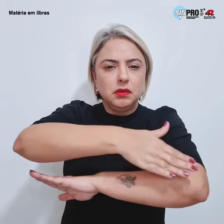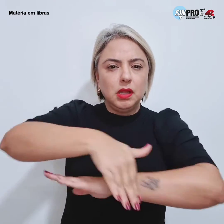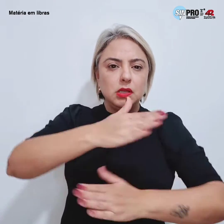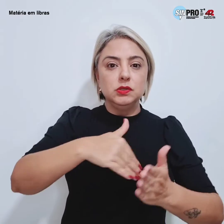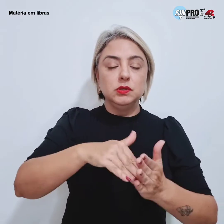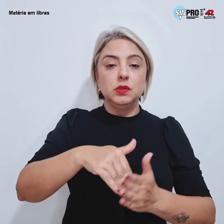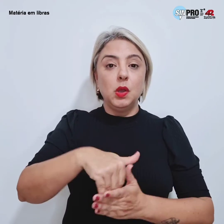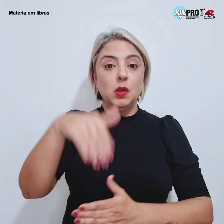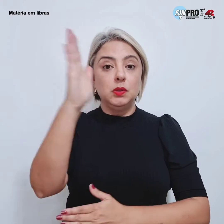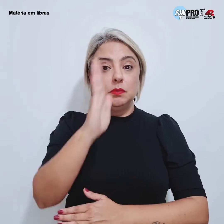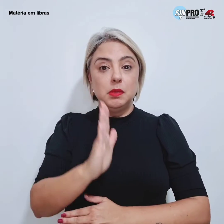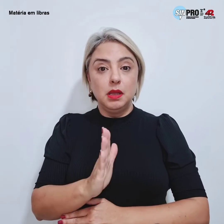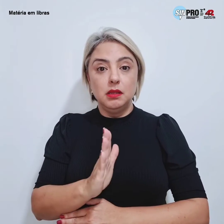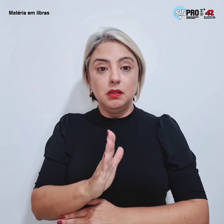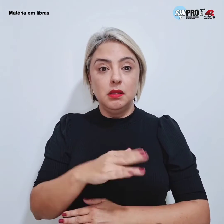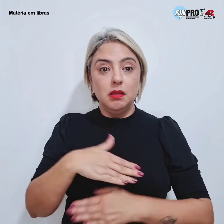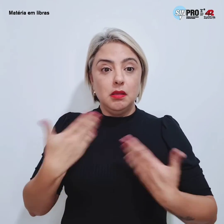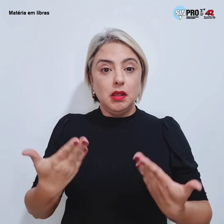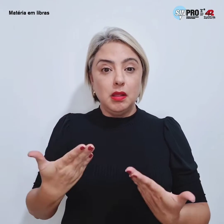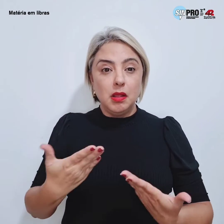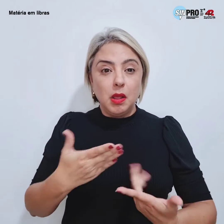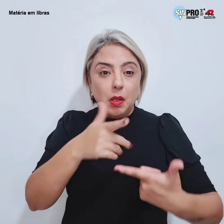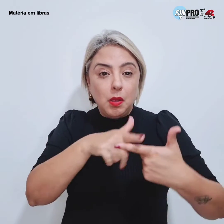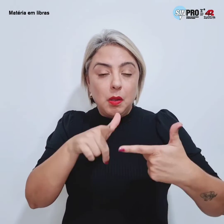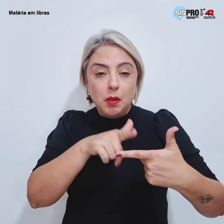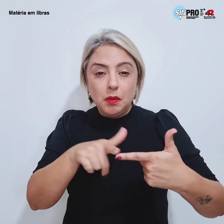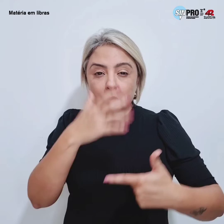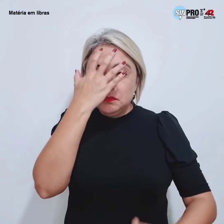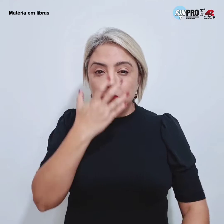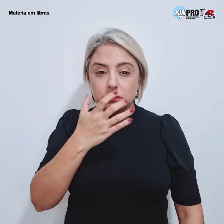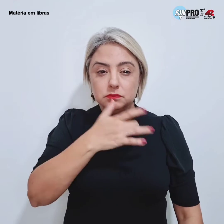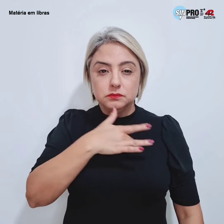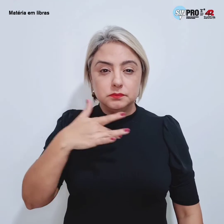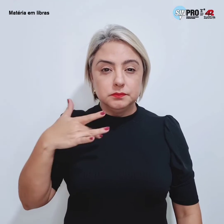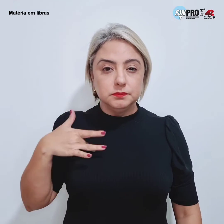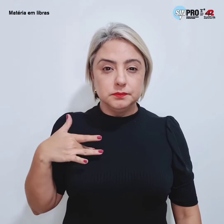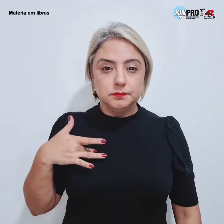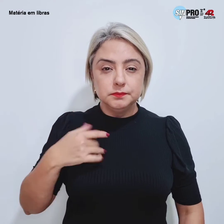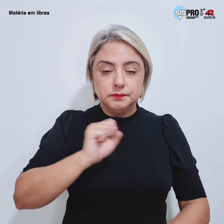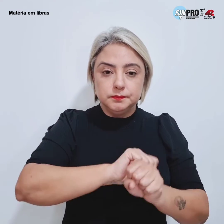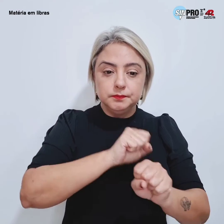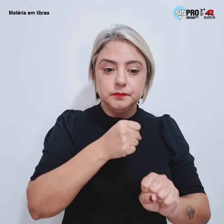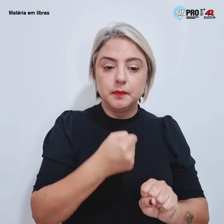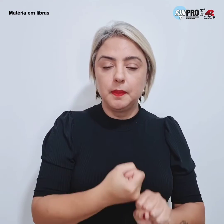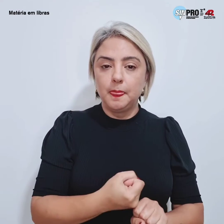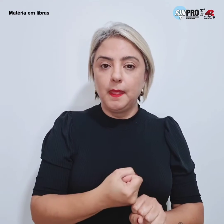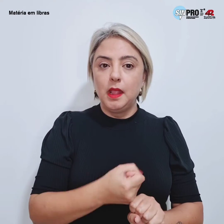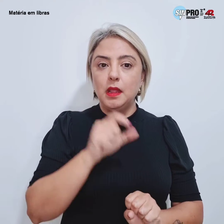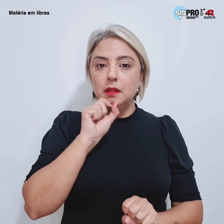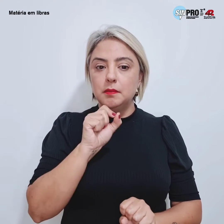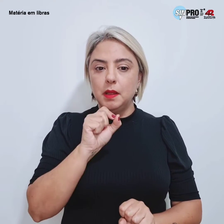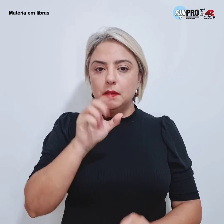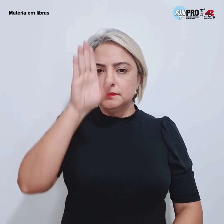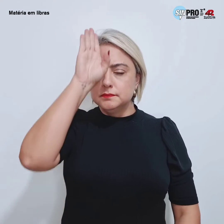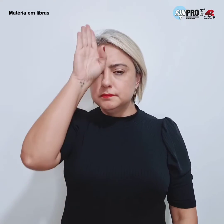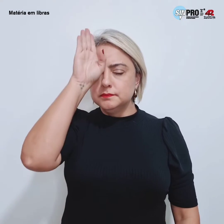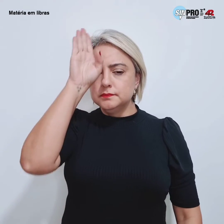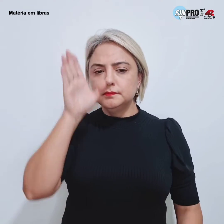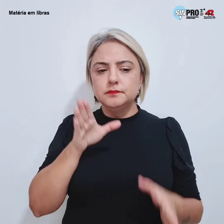mesmo diante da pior crise sanitária do século, para tirar da principal cadeira do